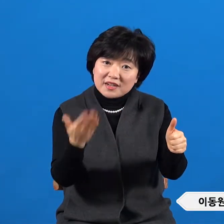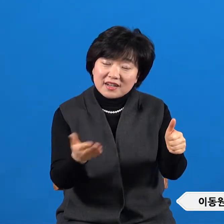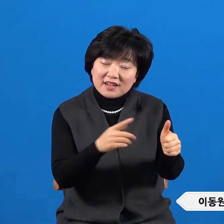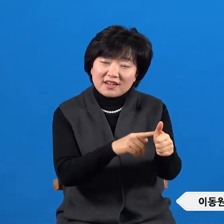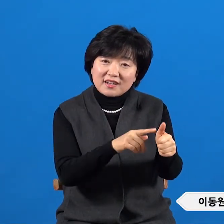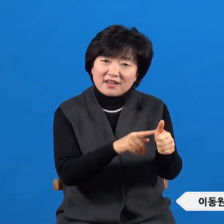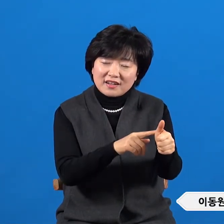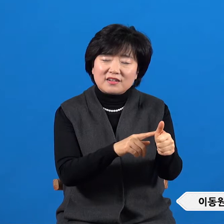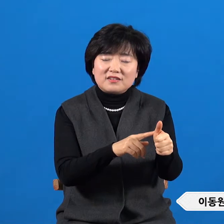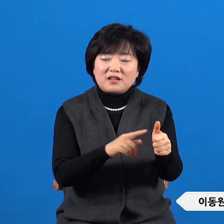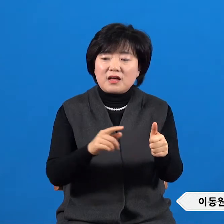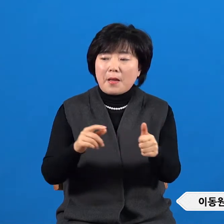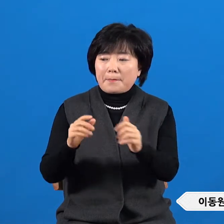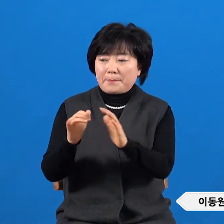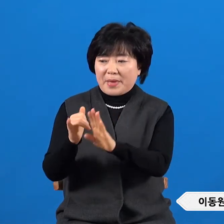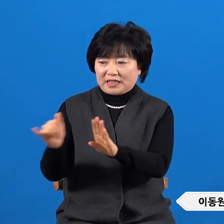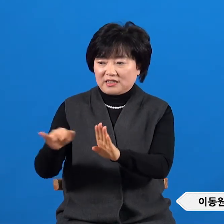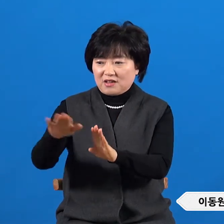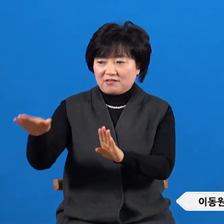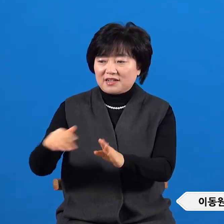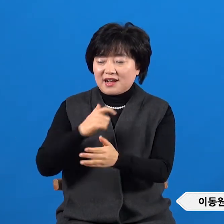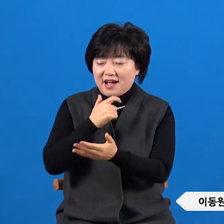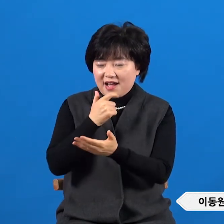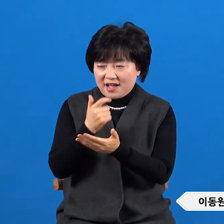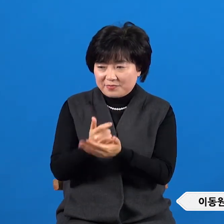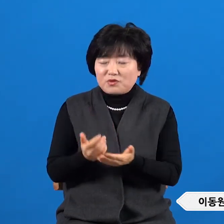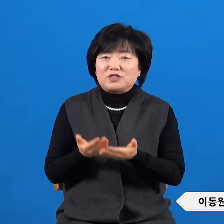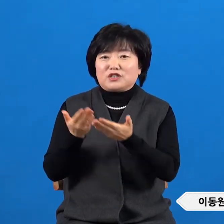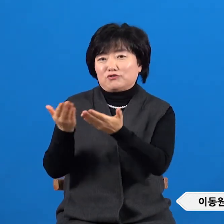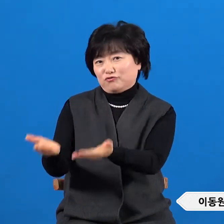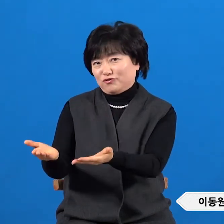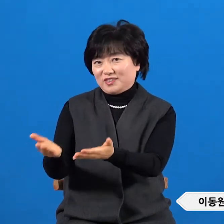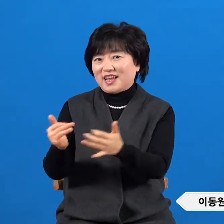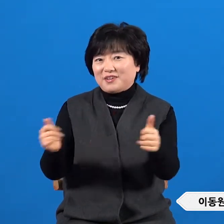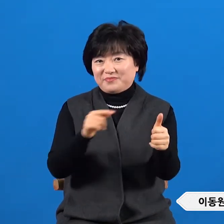백성을 감동시키는 지도자라고 말하고 싶습니다.